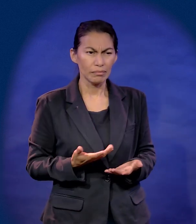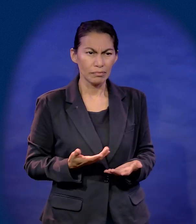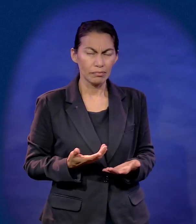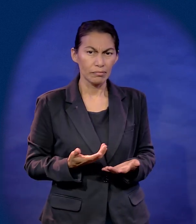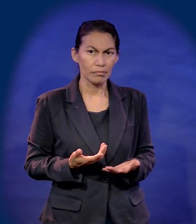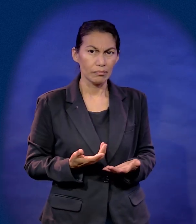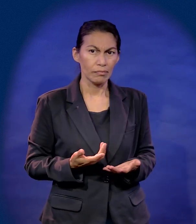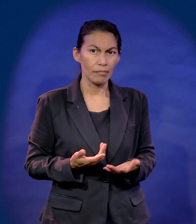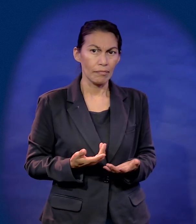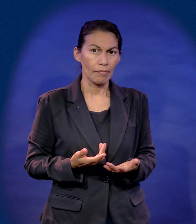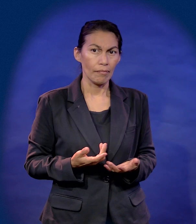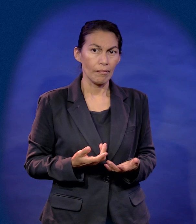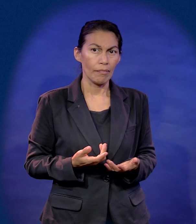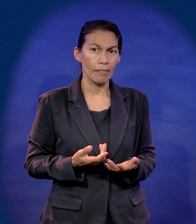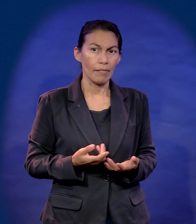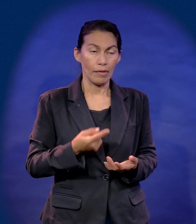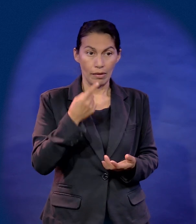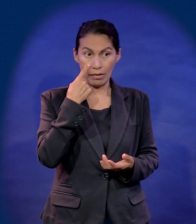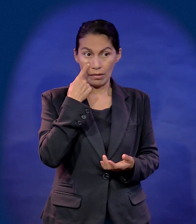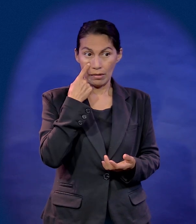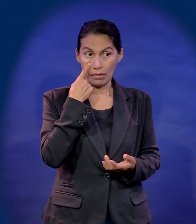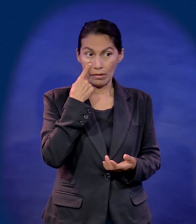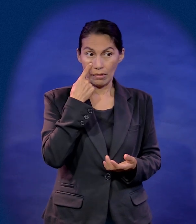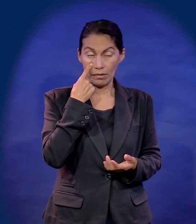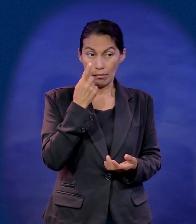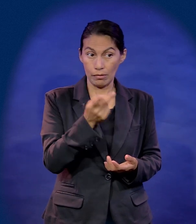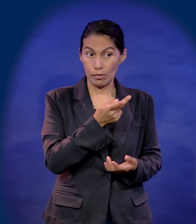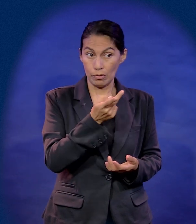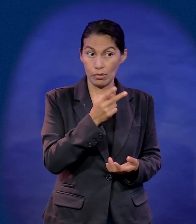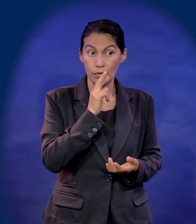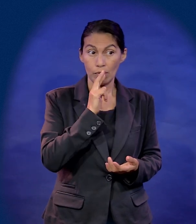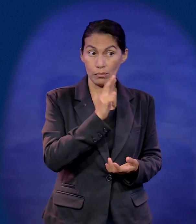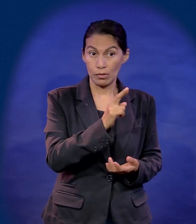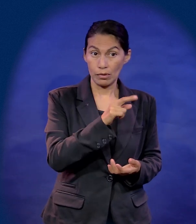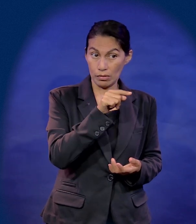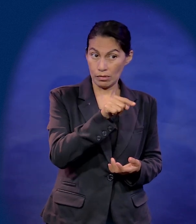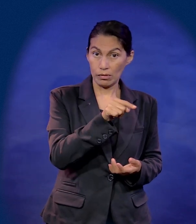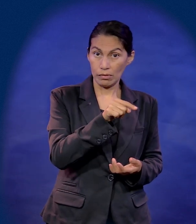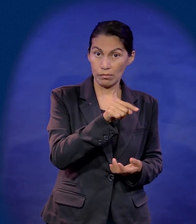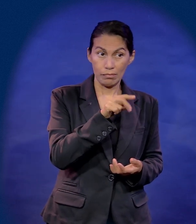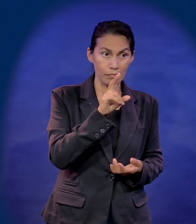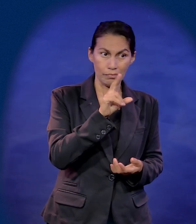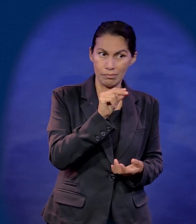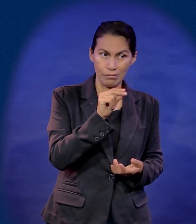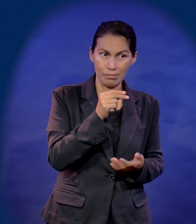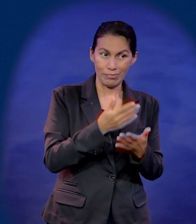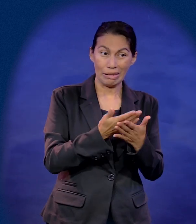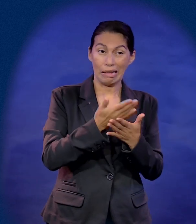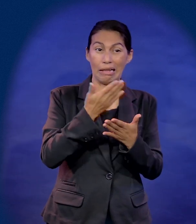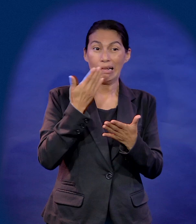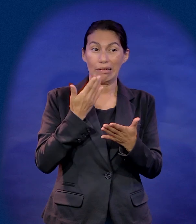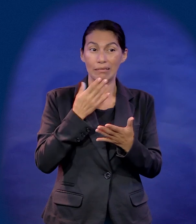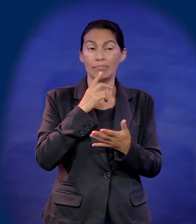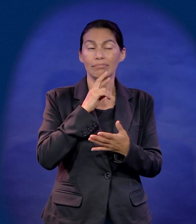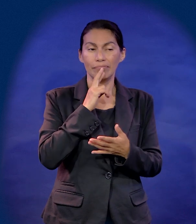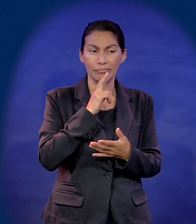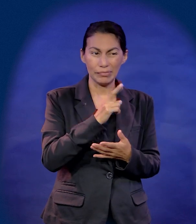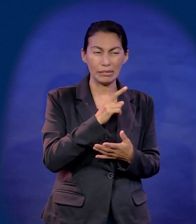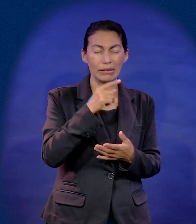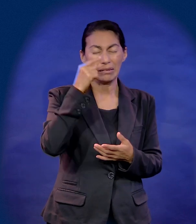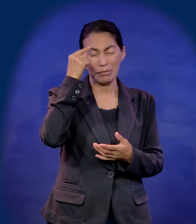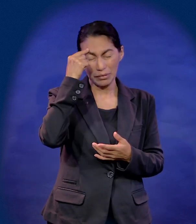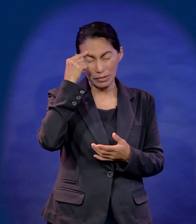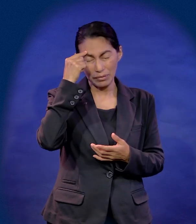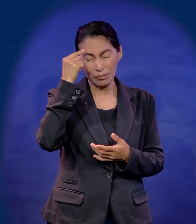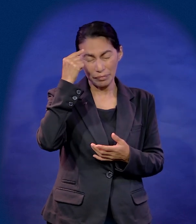qué? Ahora, ¿qué se debe responder a esa pregunta? Esa pregunta, muchachos, no debe responderse ahí. Esa